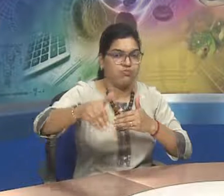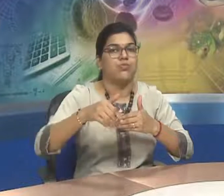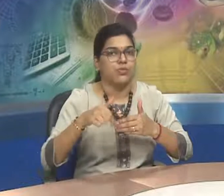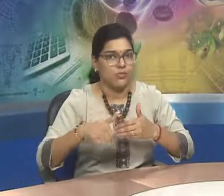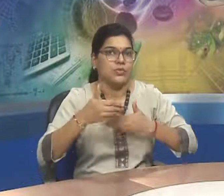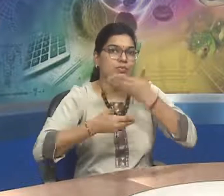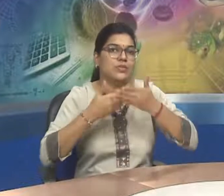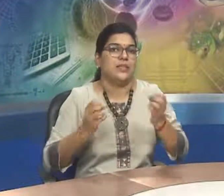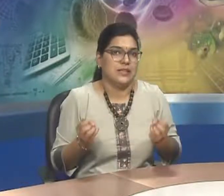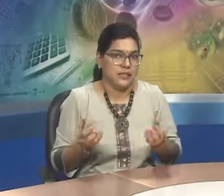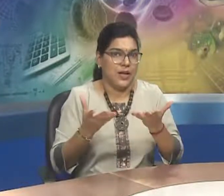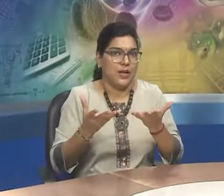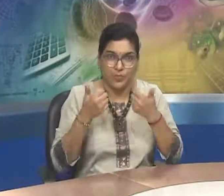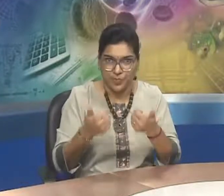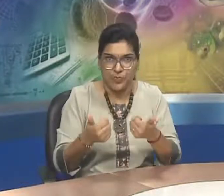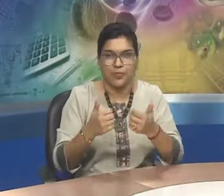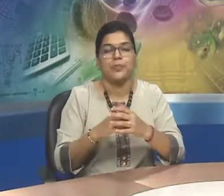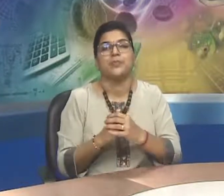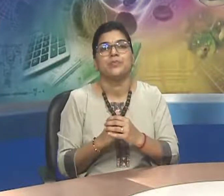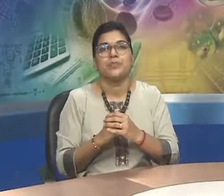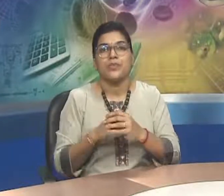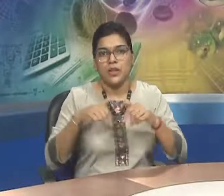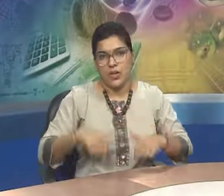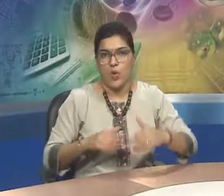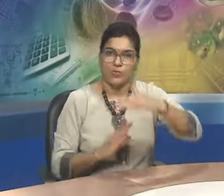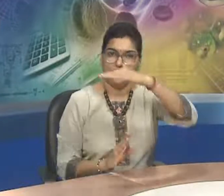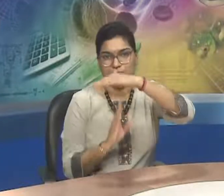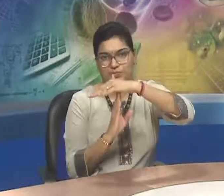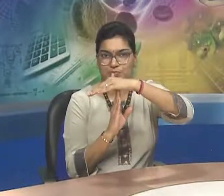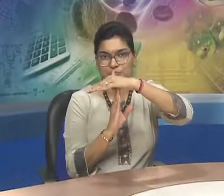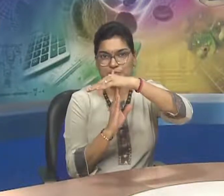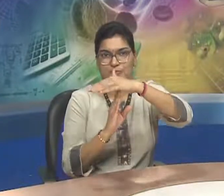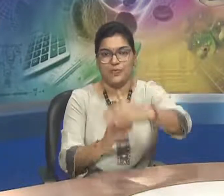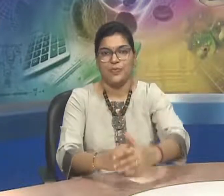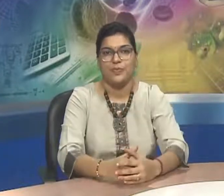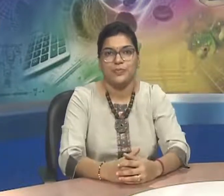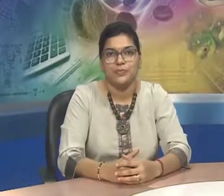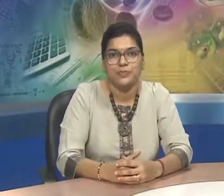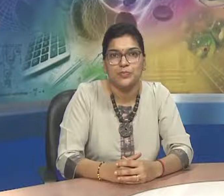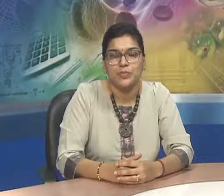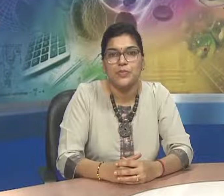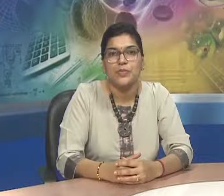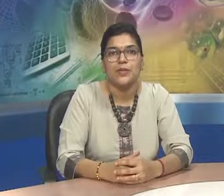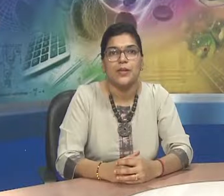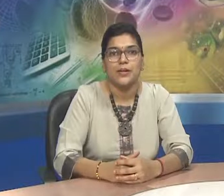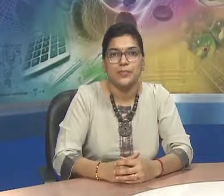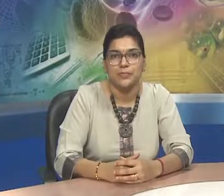the third fundamental right. So now here let us have a break.